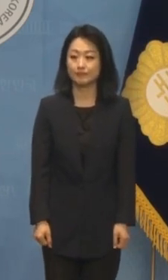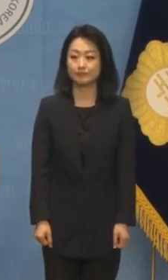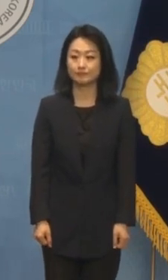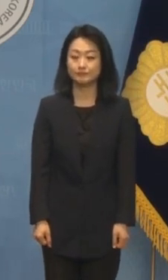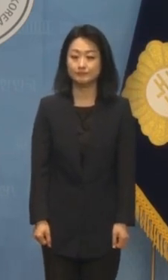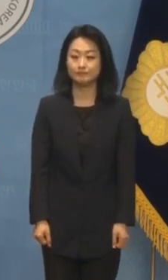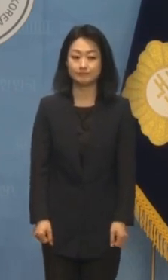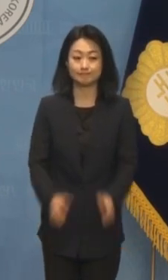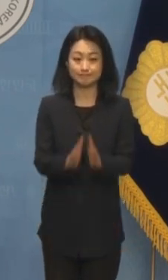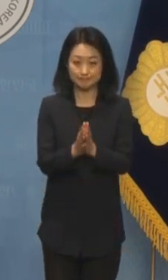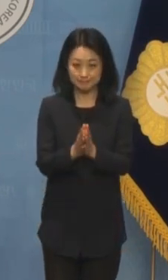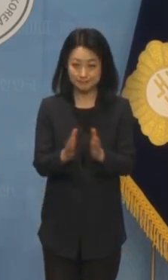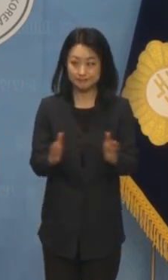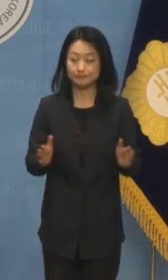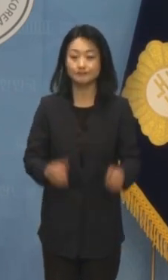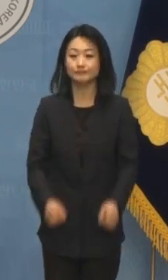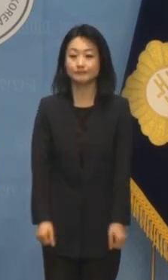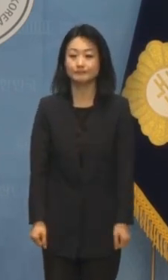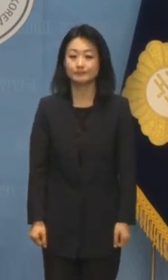브리핑 시작하겠습니다.